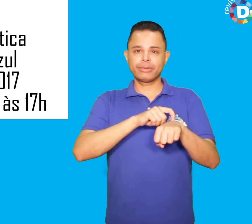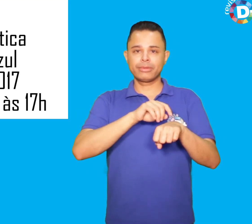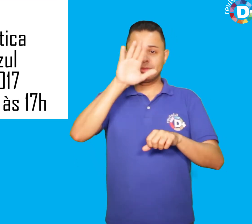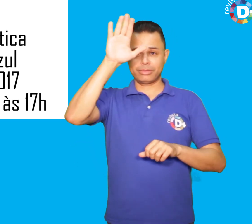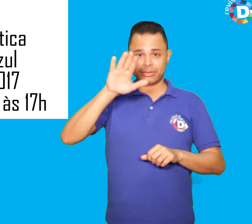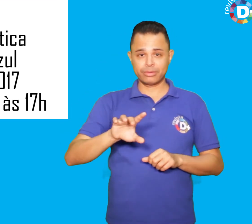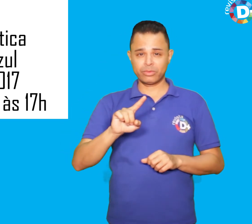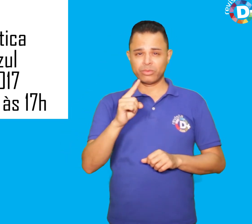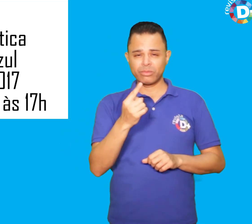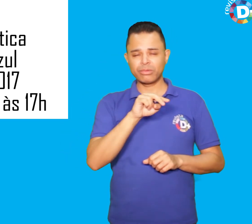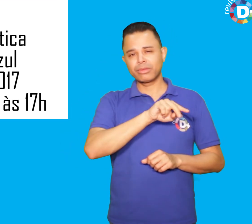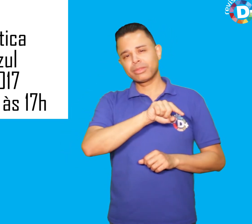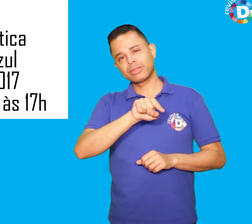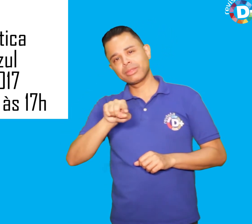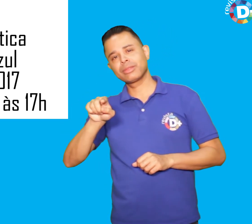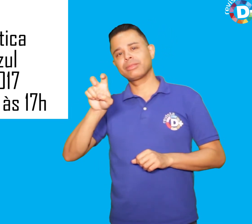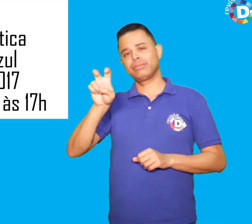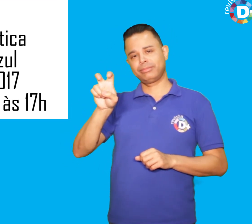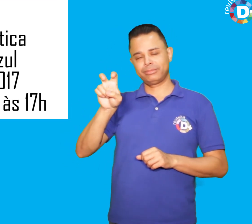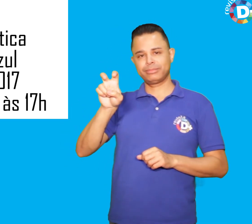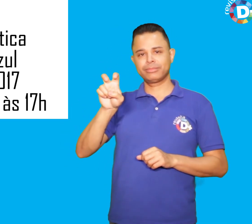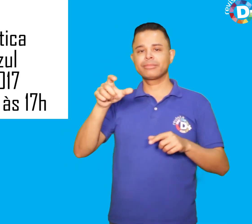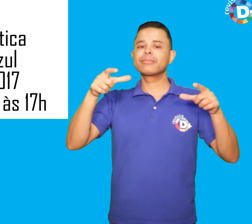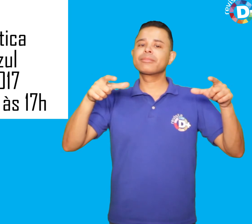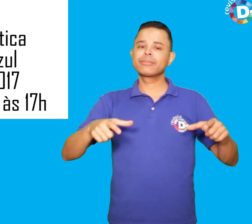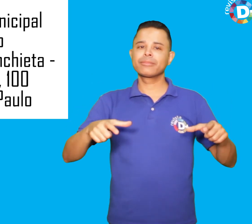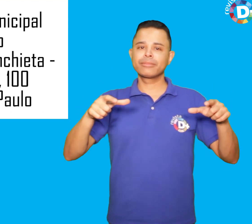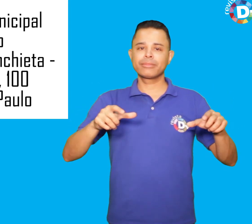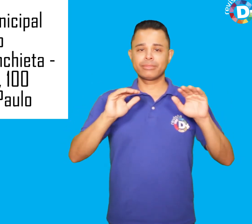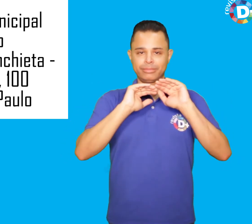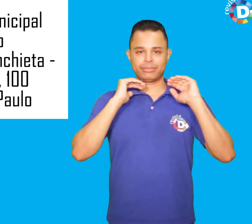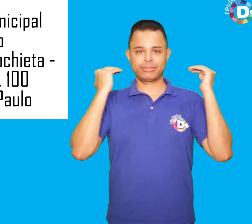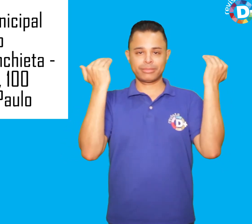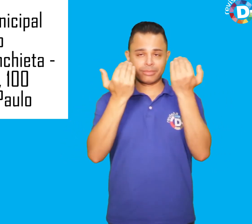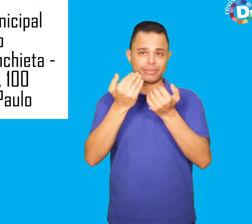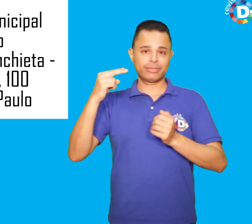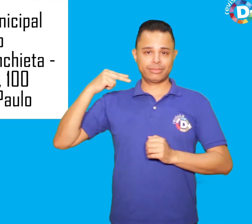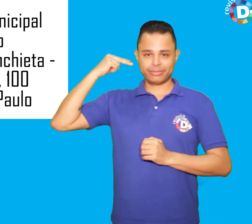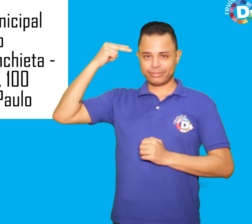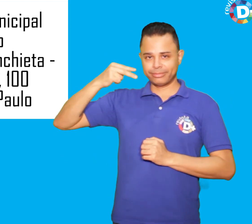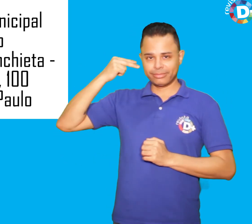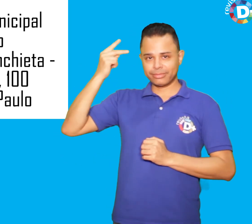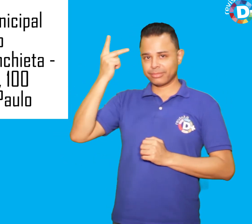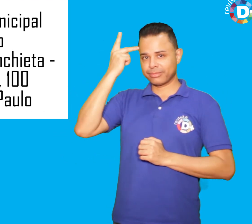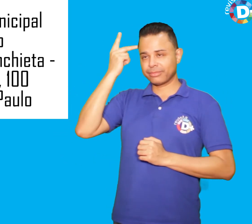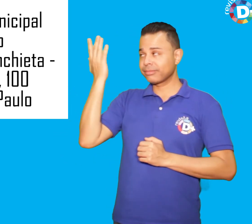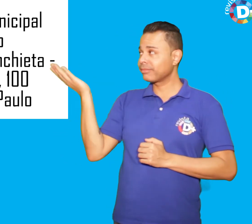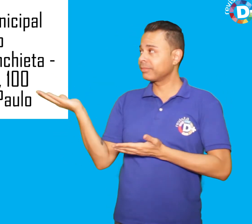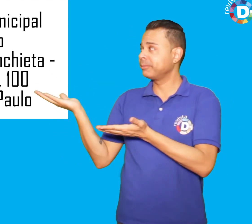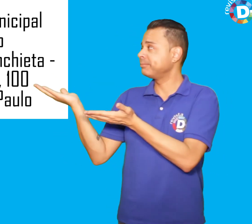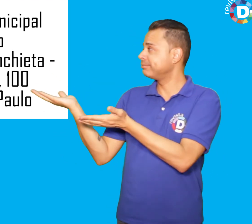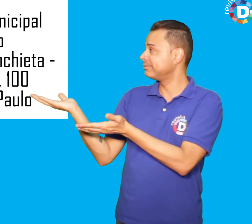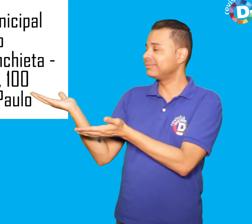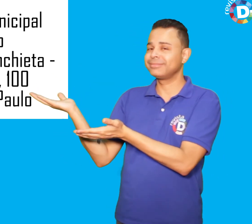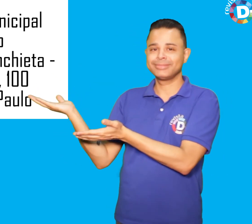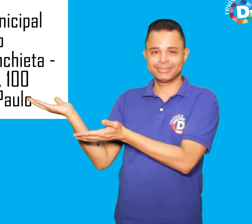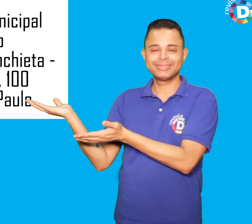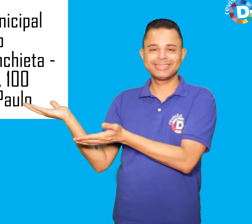tarde às 5 da tarde. Local: Câmara Municipal de São Paulo, Palácio Anchieta, Viaduto